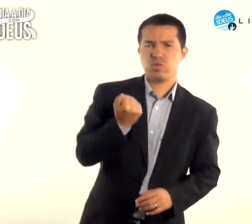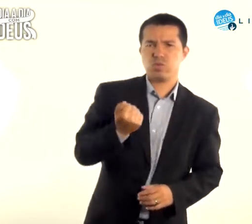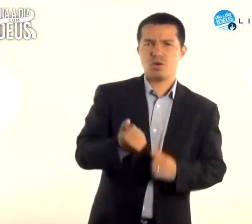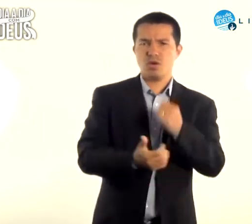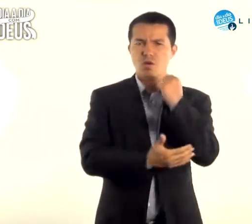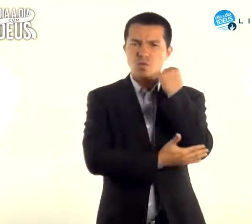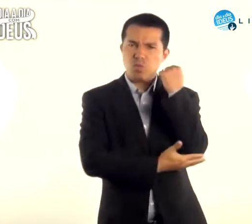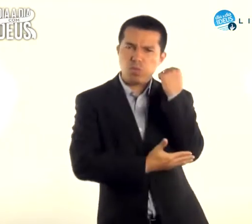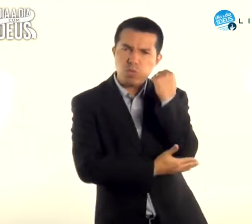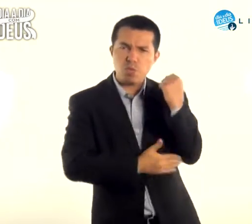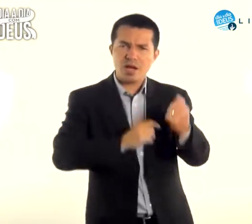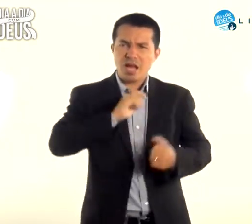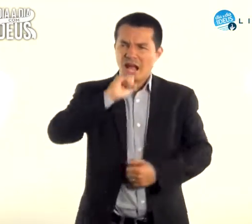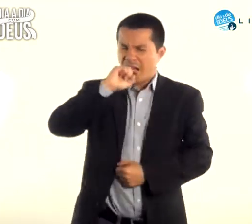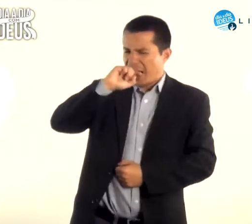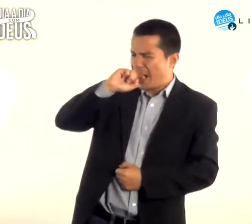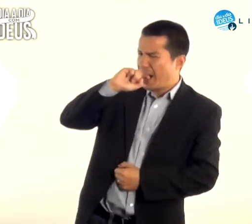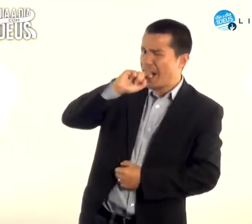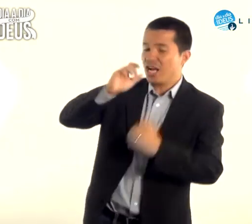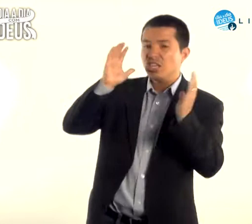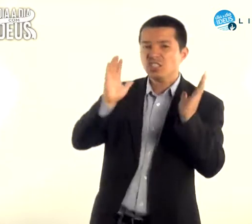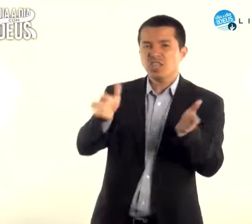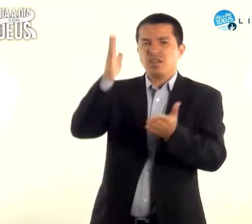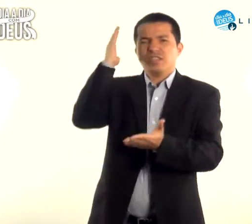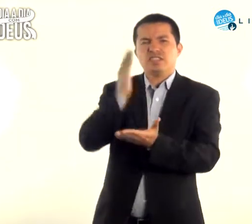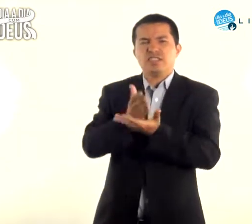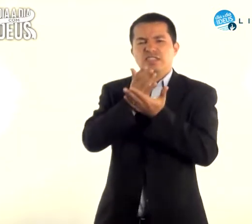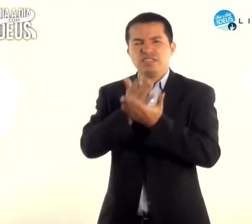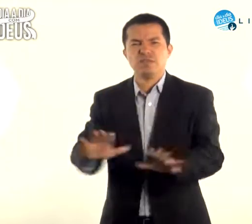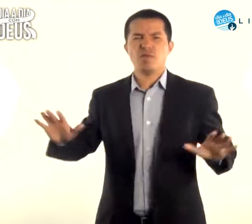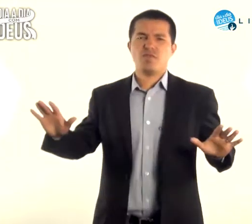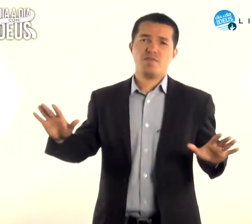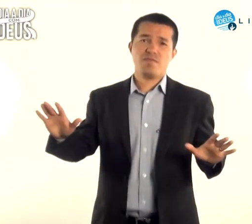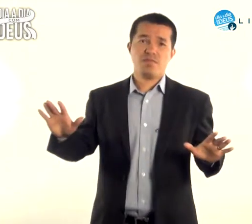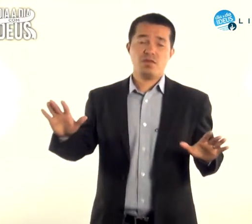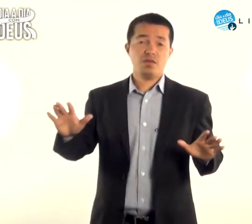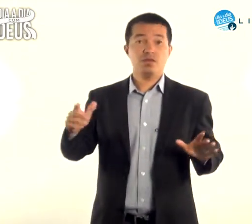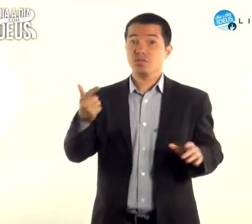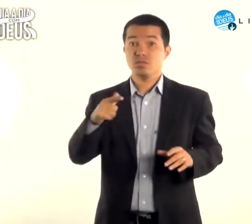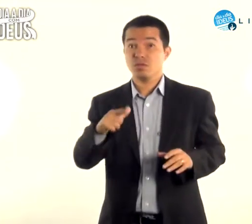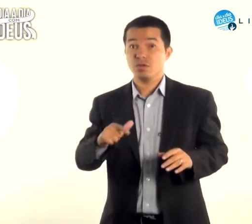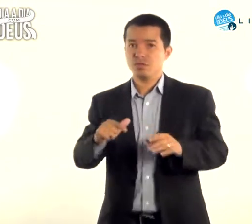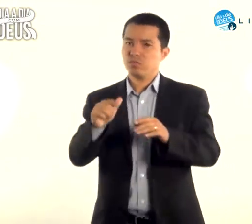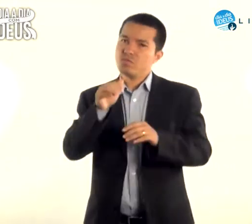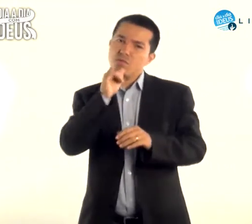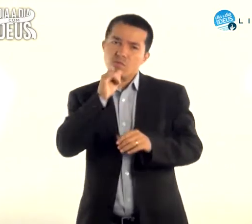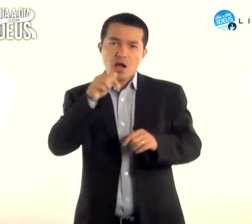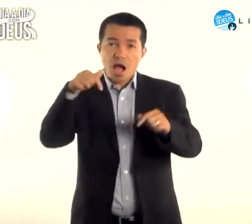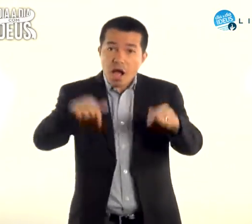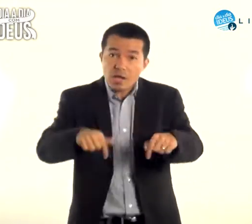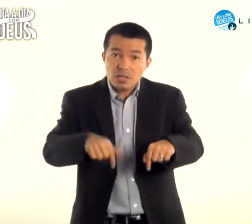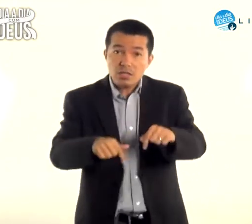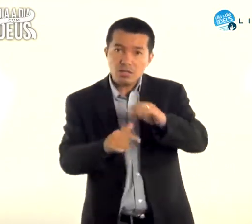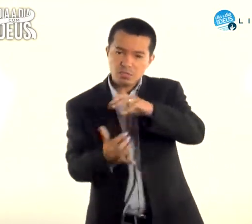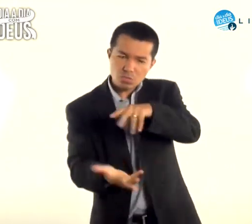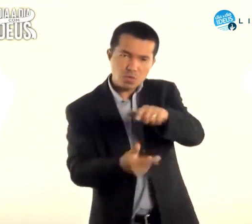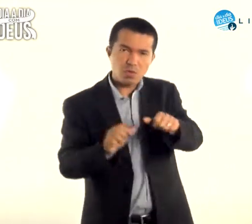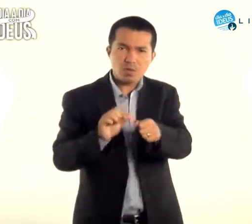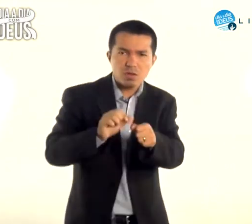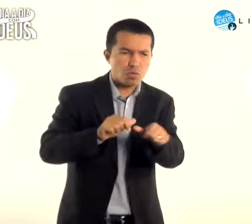pereceram, já não tem parte em coisa alguma do que se faz debaixo do sol. Vai, pois, come com alegria